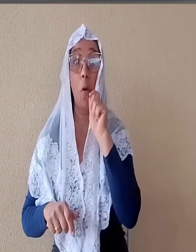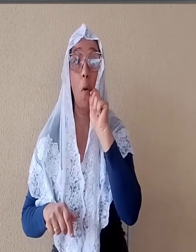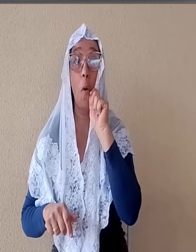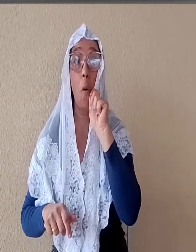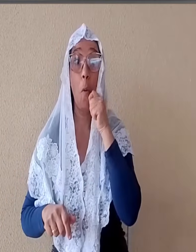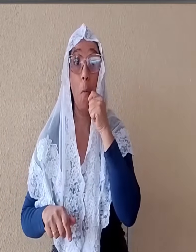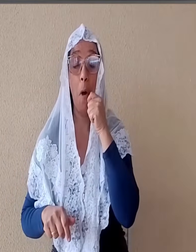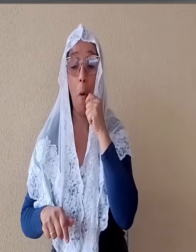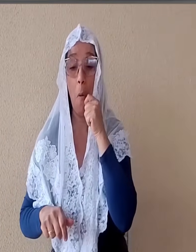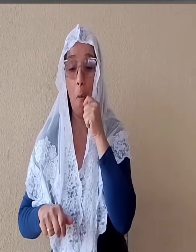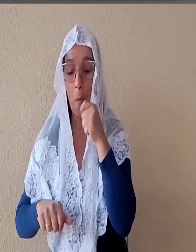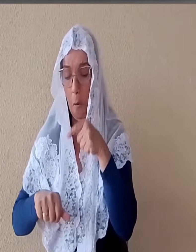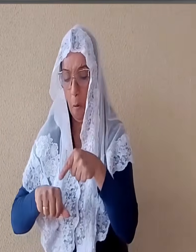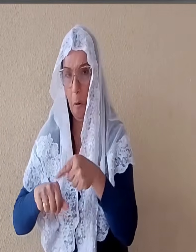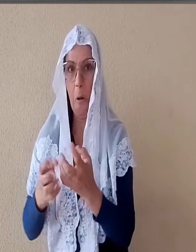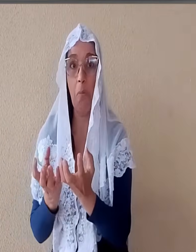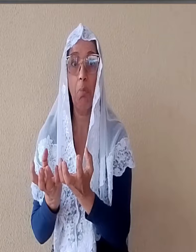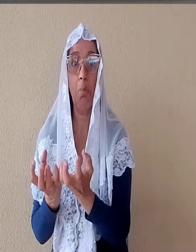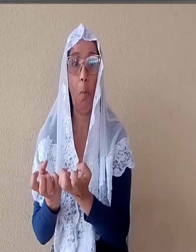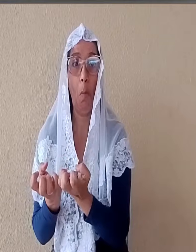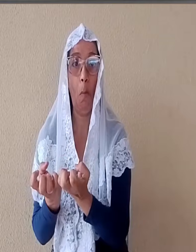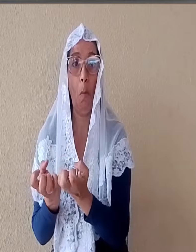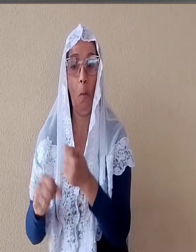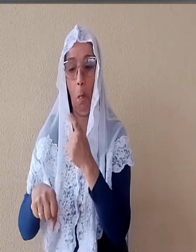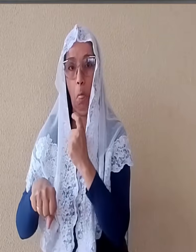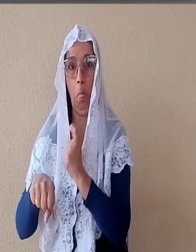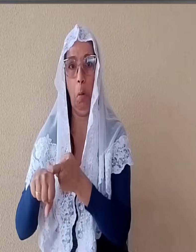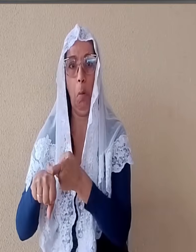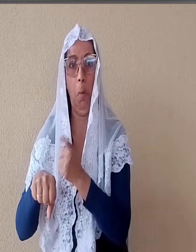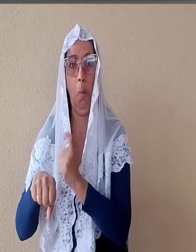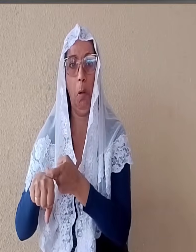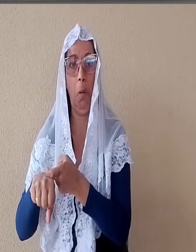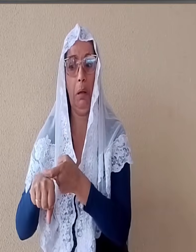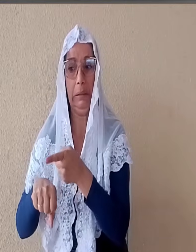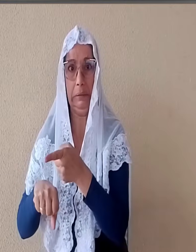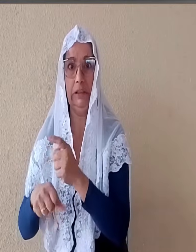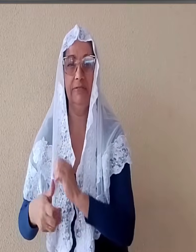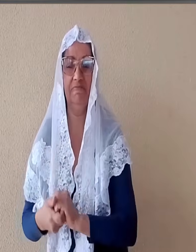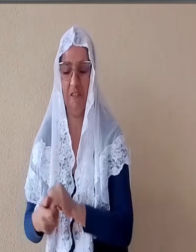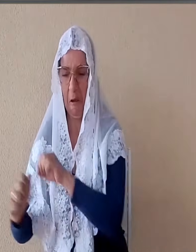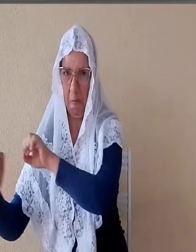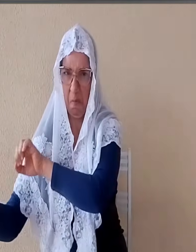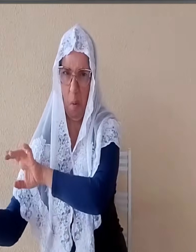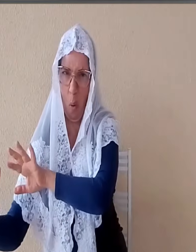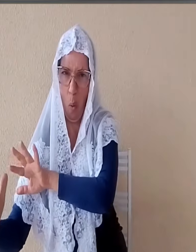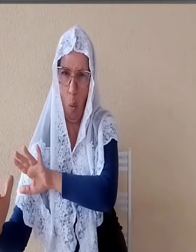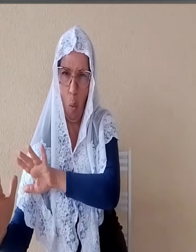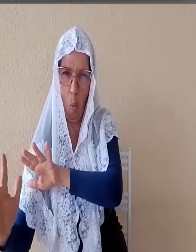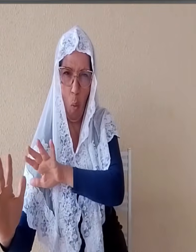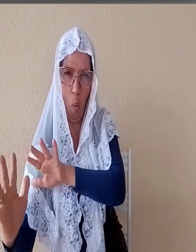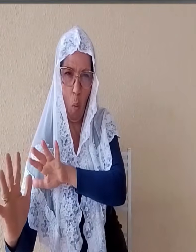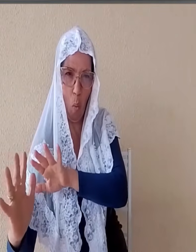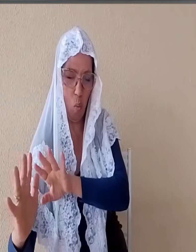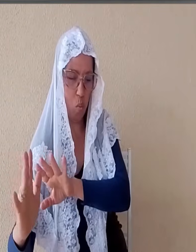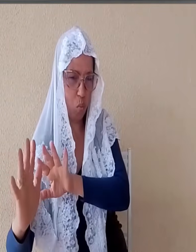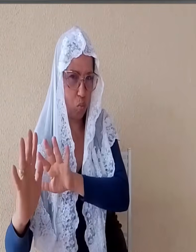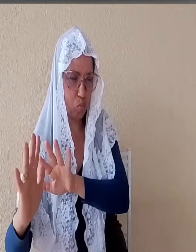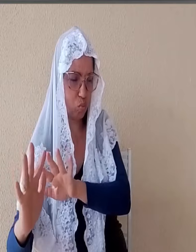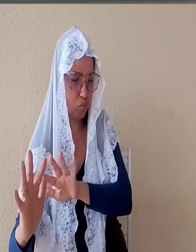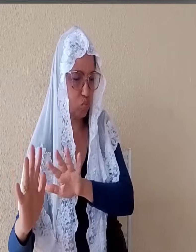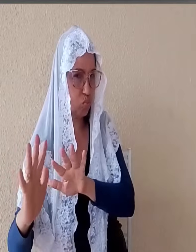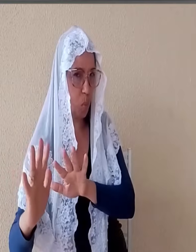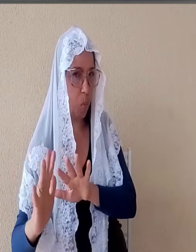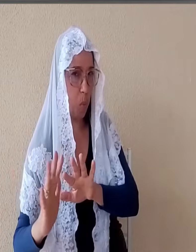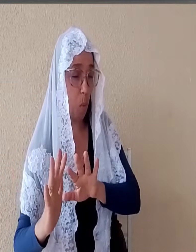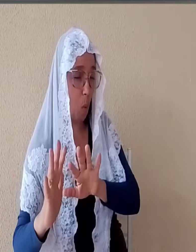e bolorento. E vieram a Josué ao arraial, a Gigal, e lhe disseram a ele,